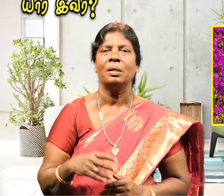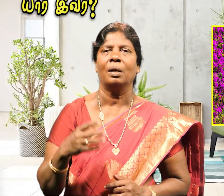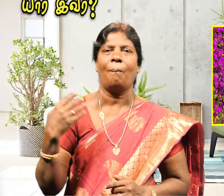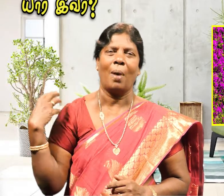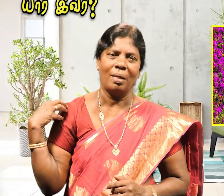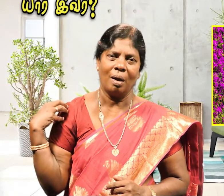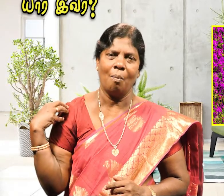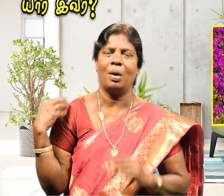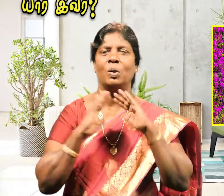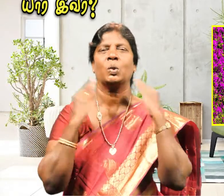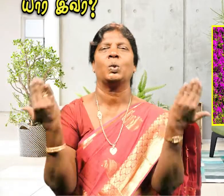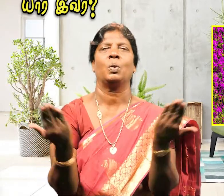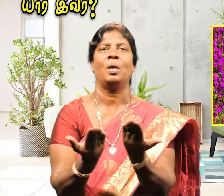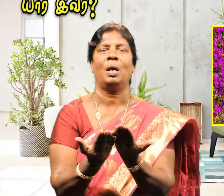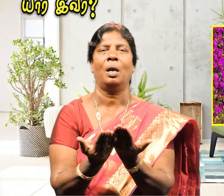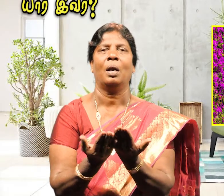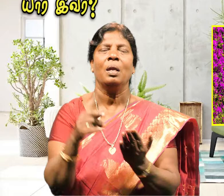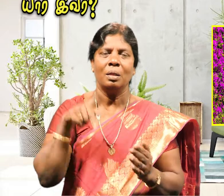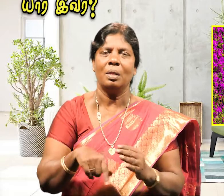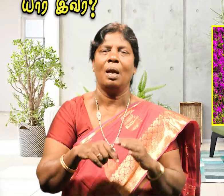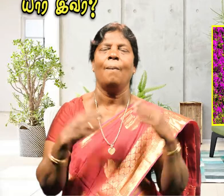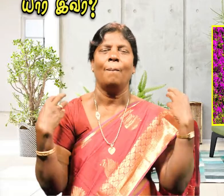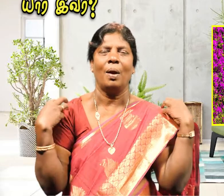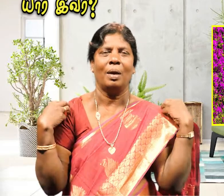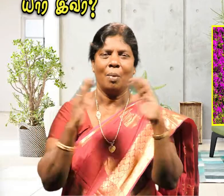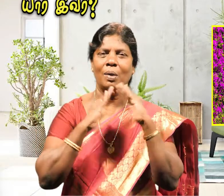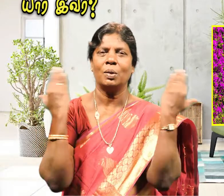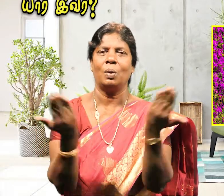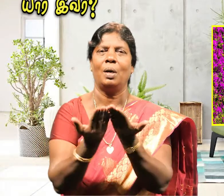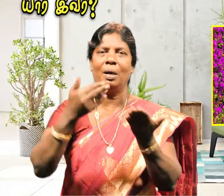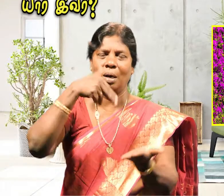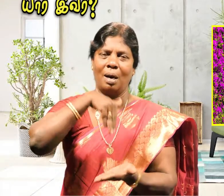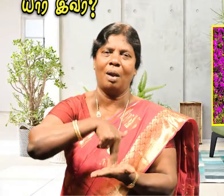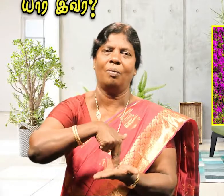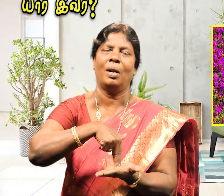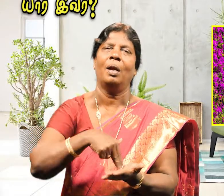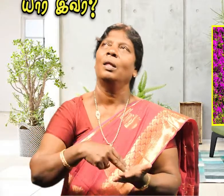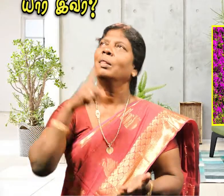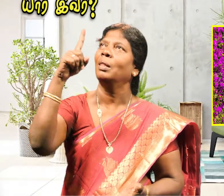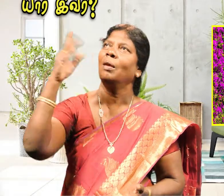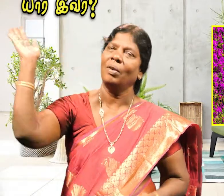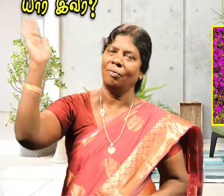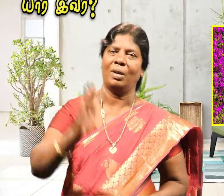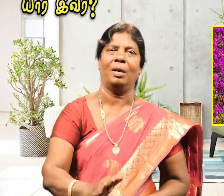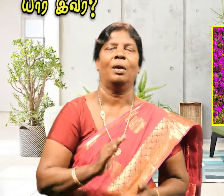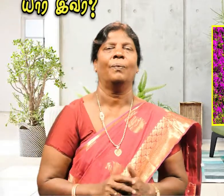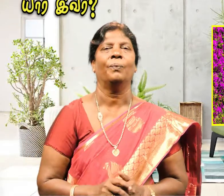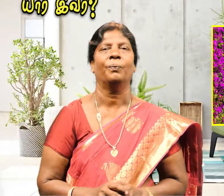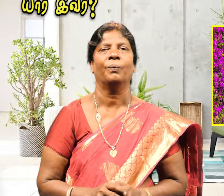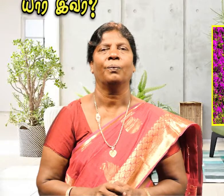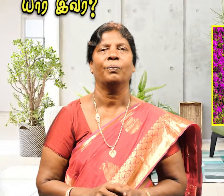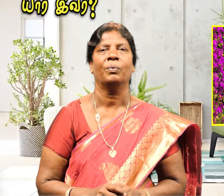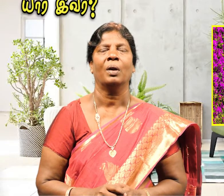பாதகமான சூழ்நிலைகள், இந்த பாதகமான சூழ்நிலைகளின் நடுவிலே கடவுள் குறுக்கீடு